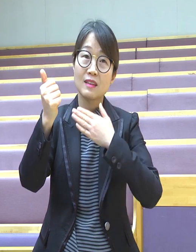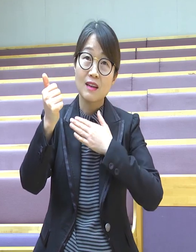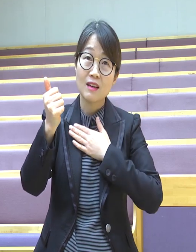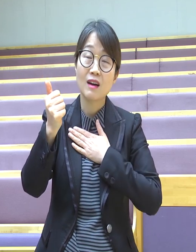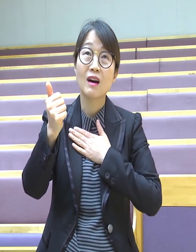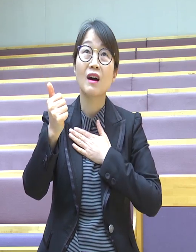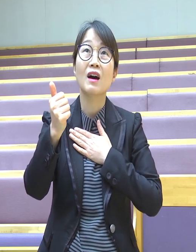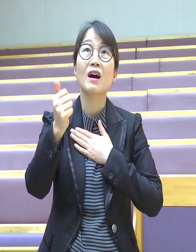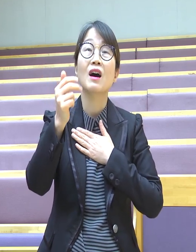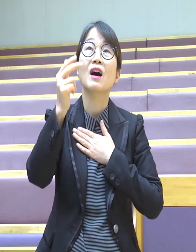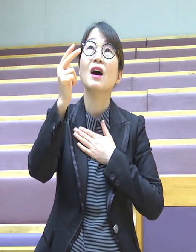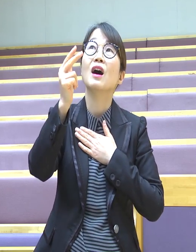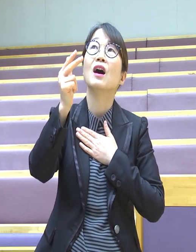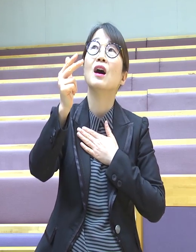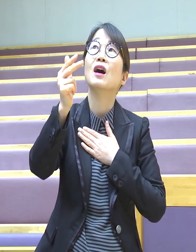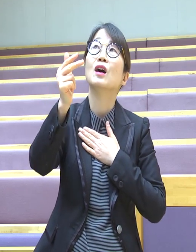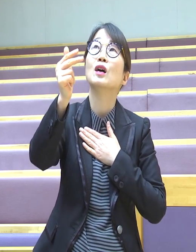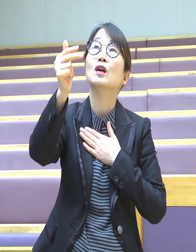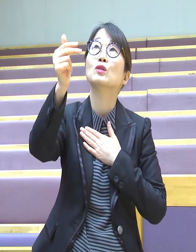하나님,